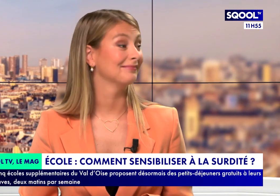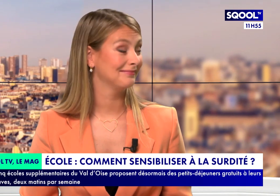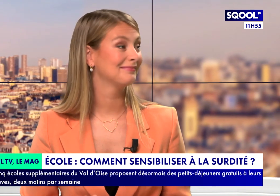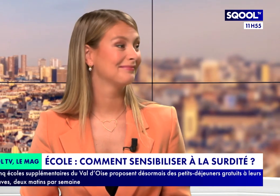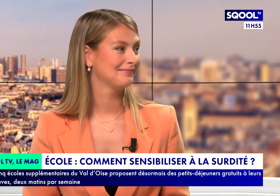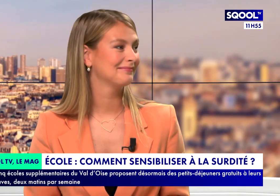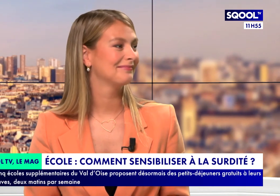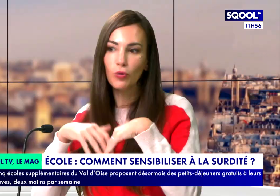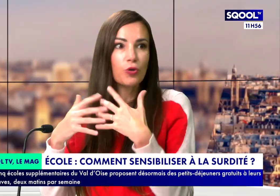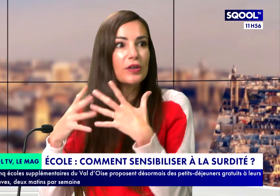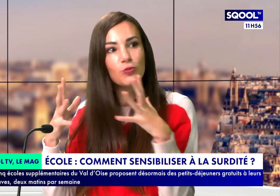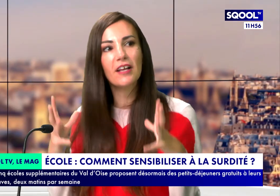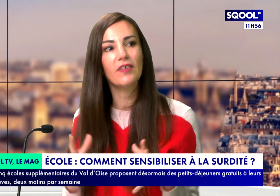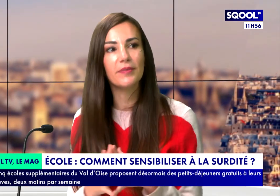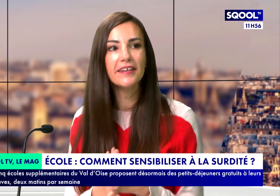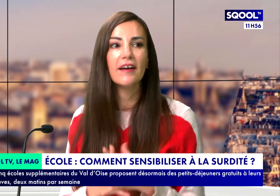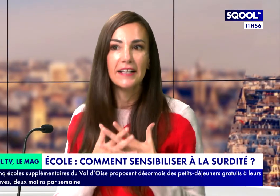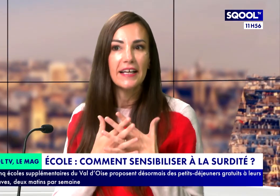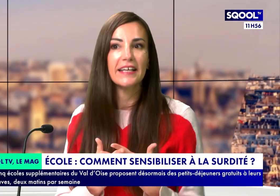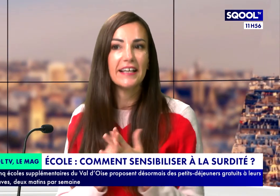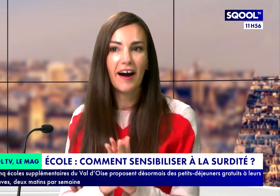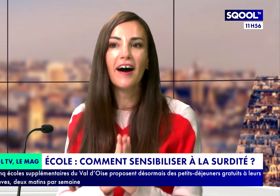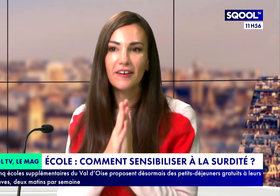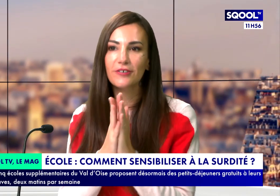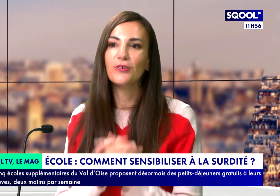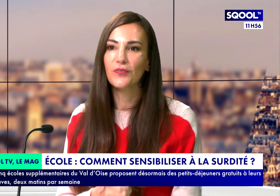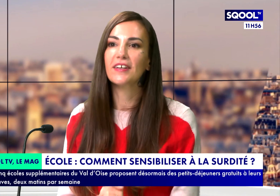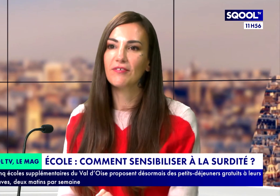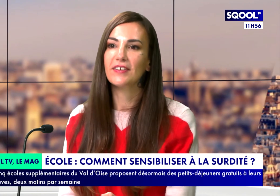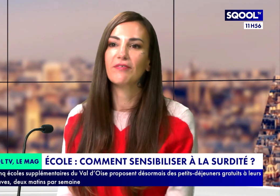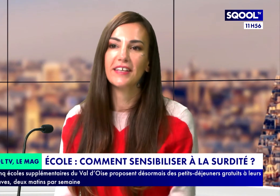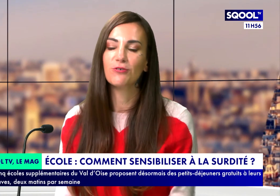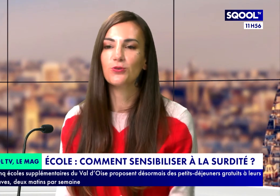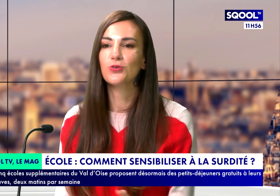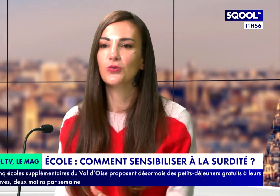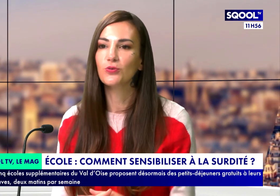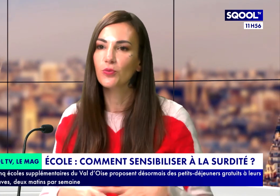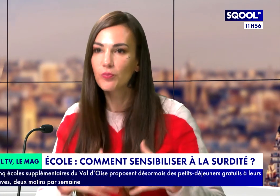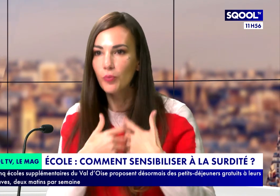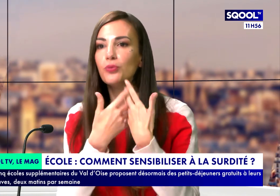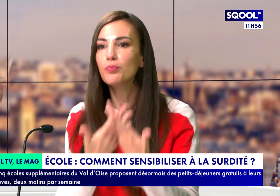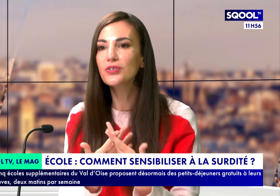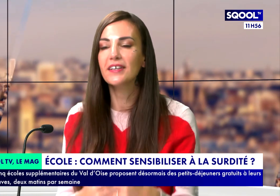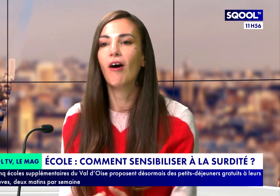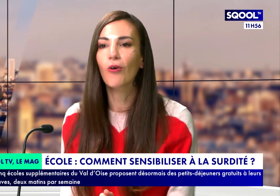bébé et occuper toute la famille. Et Clara fait quelque chose de plus poussé encore.